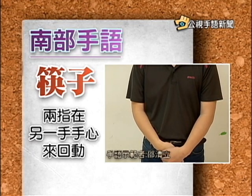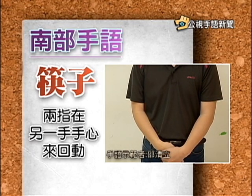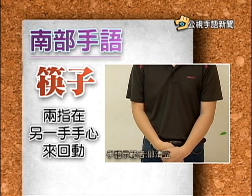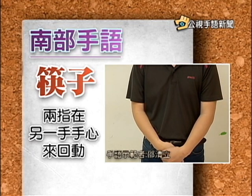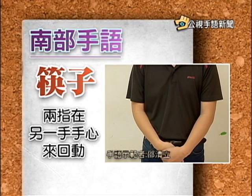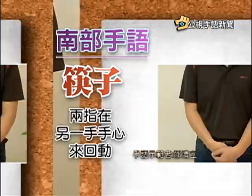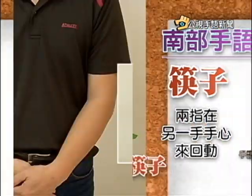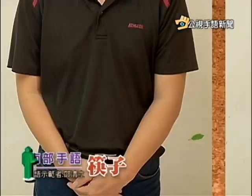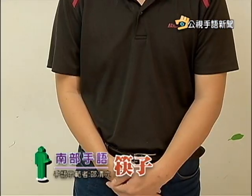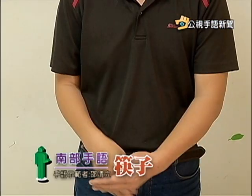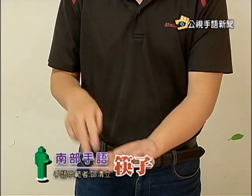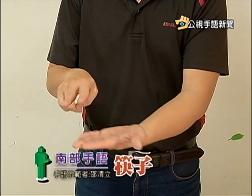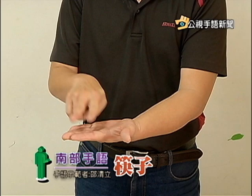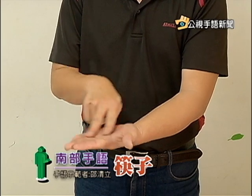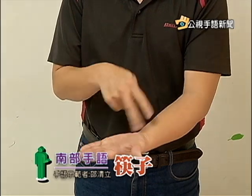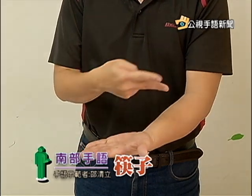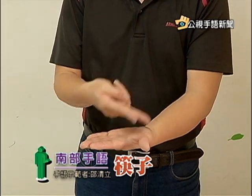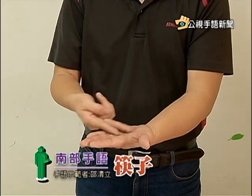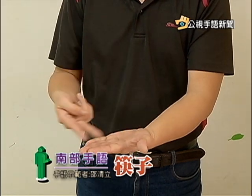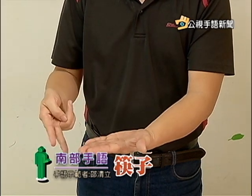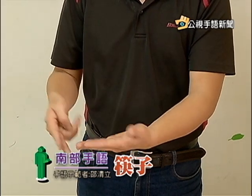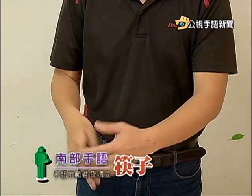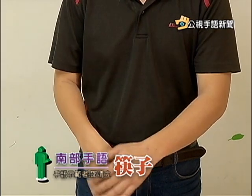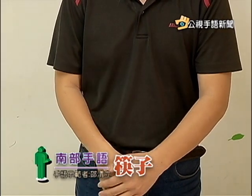动。筷子，